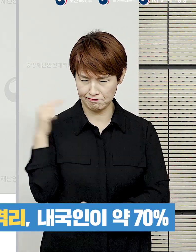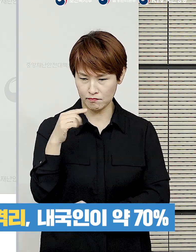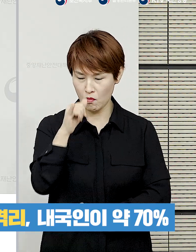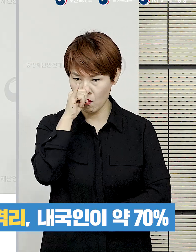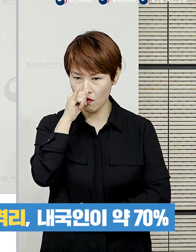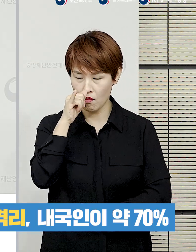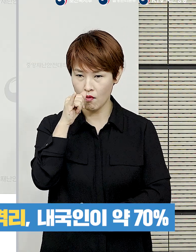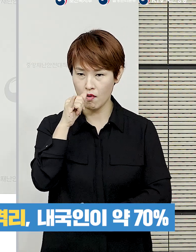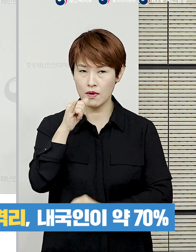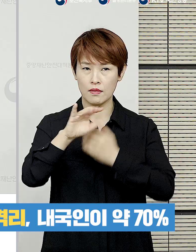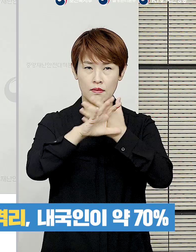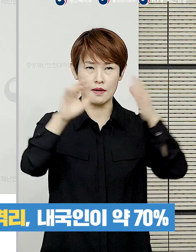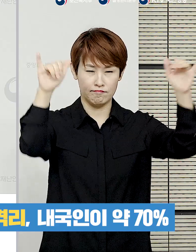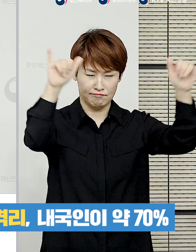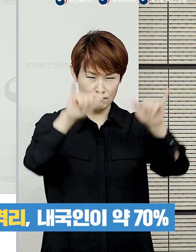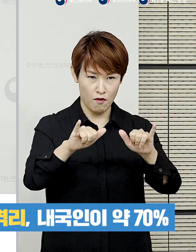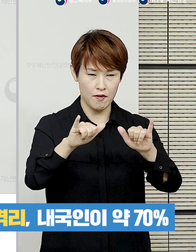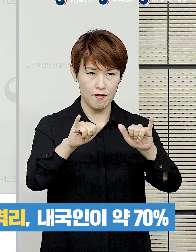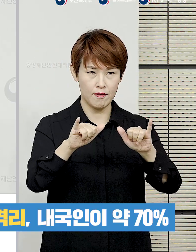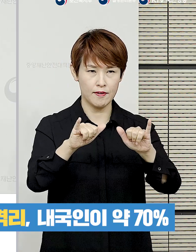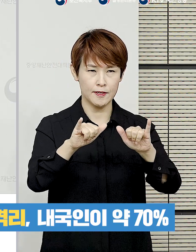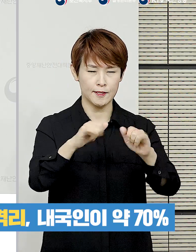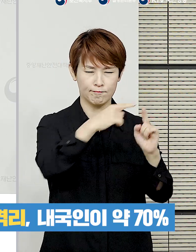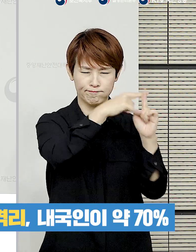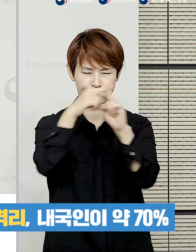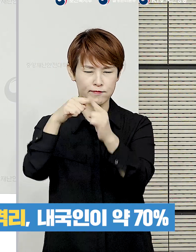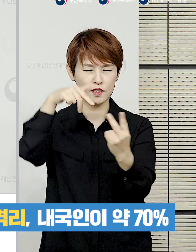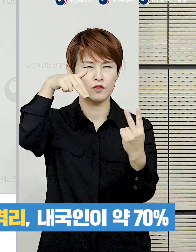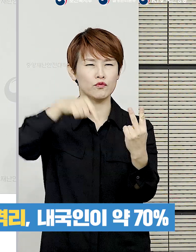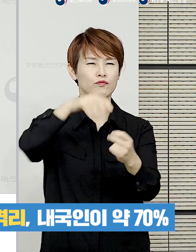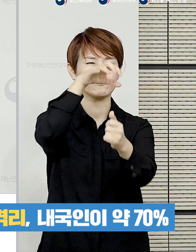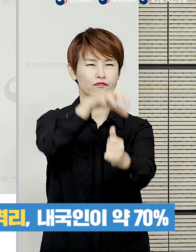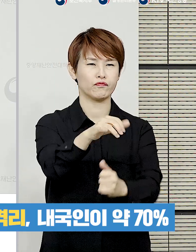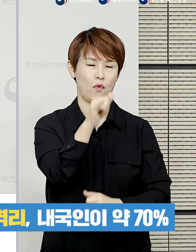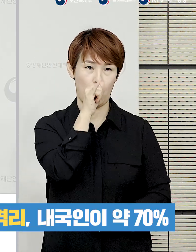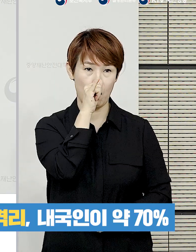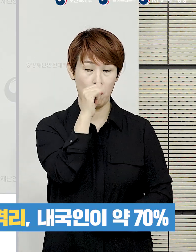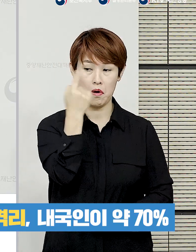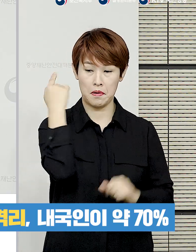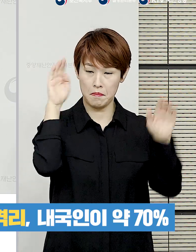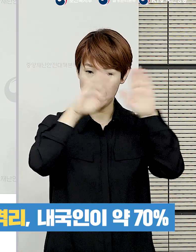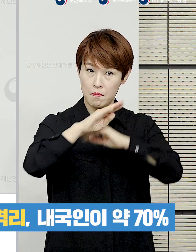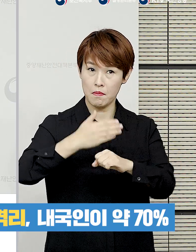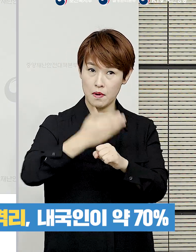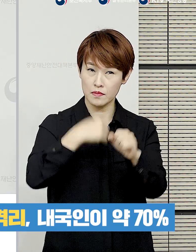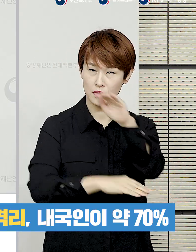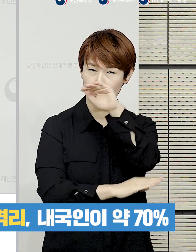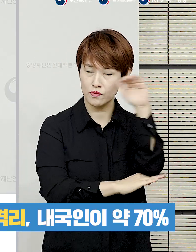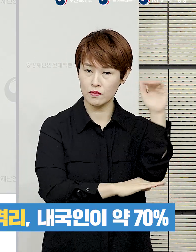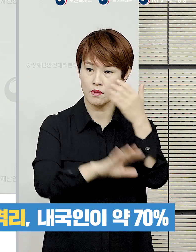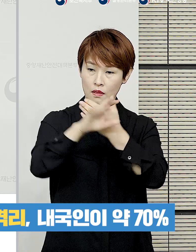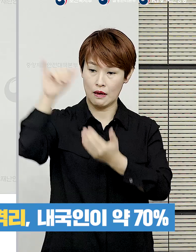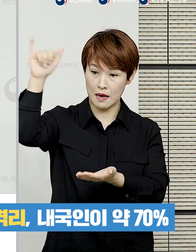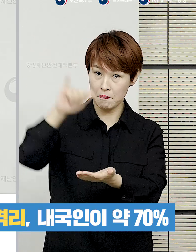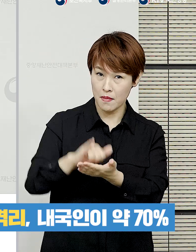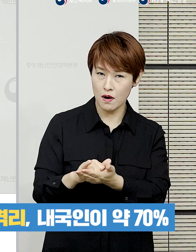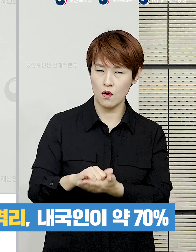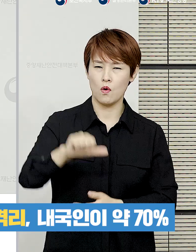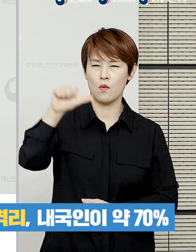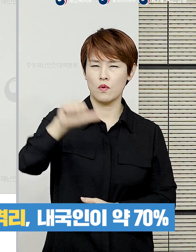입국하는 입국자에 대해 2주간 격리를 실시하고 있습니다. 어제 저녁 9시 기준으로 해외에서 입국한 인원은